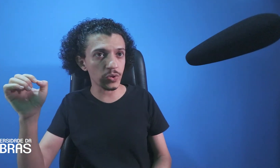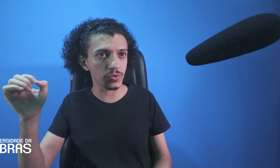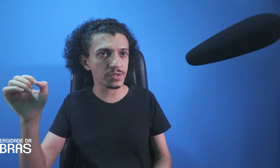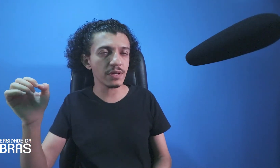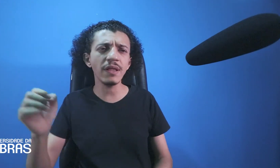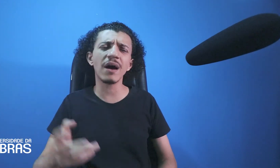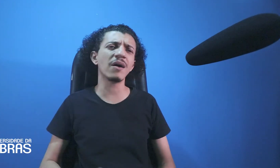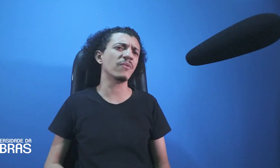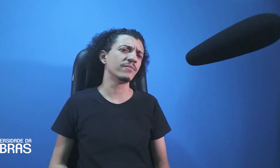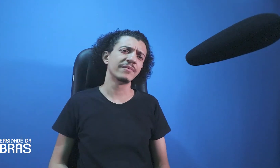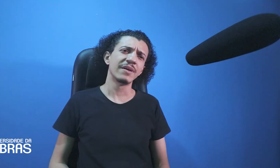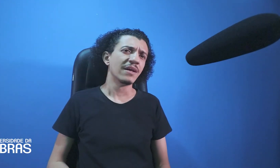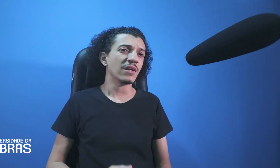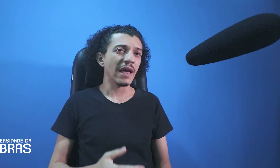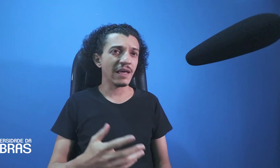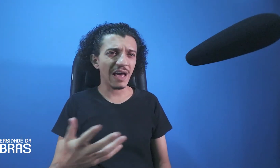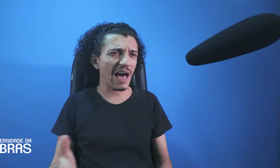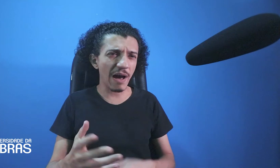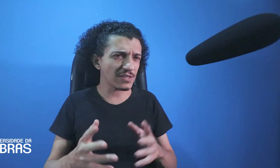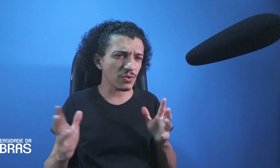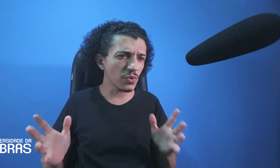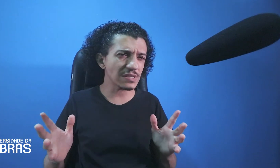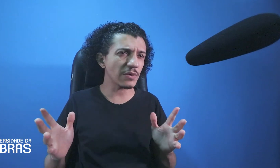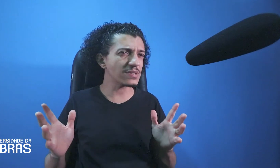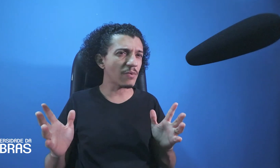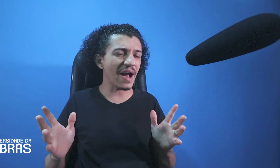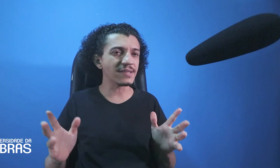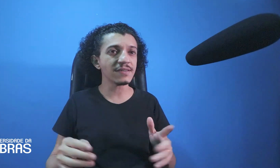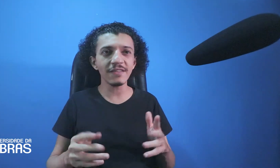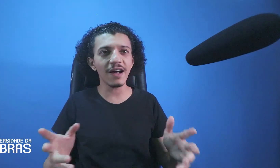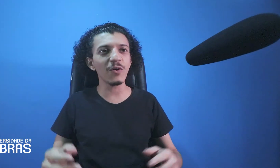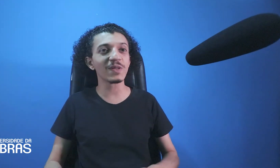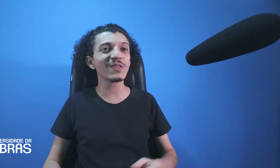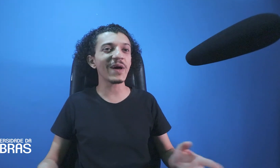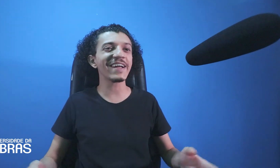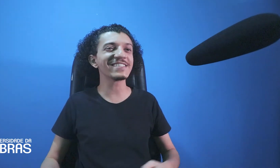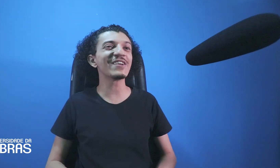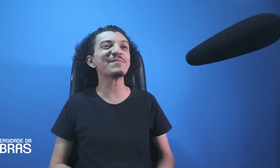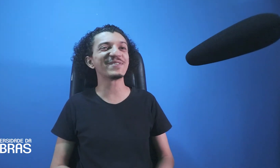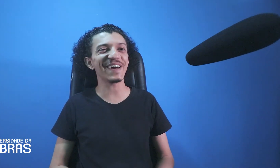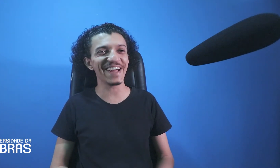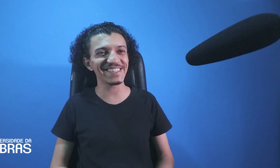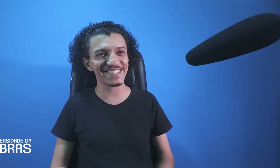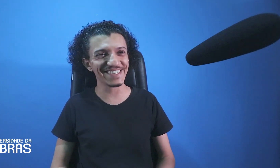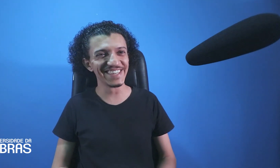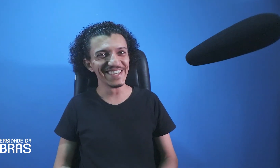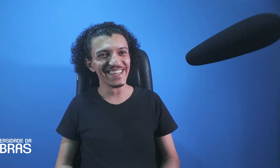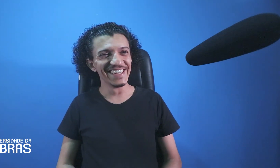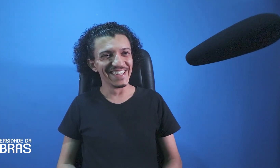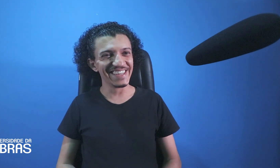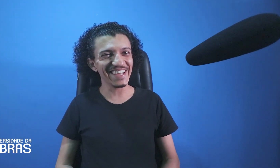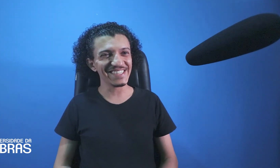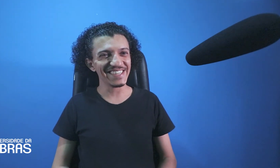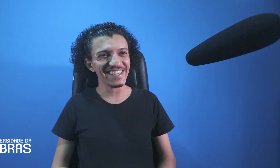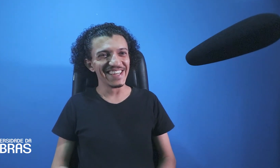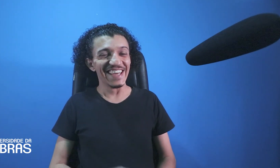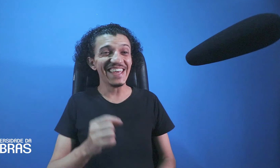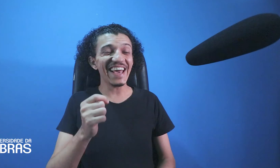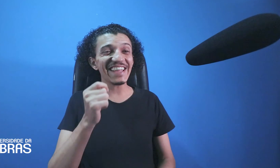Todos? Não. São duas línguas iguais? Não, tanto é que elas têm nomes diferentes. Entende? E aí tem um